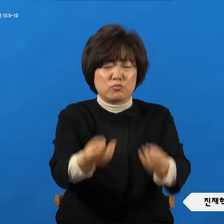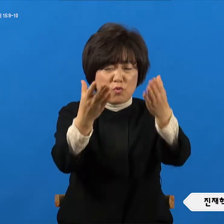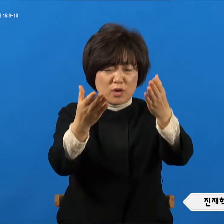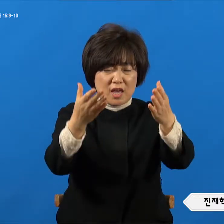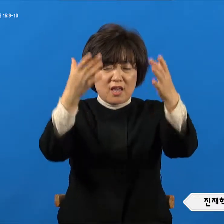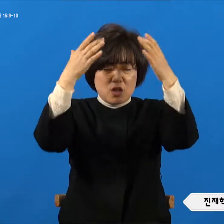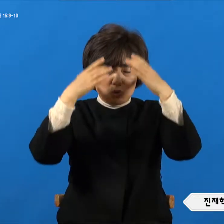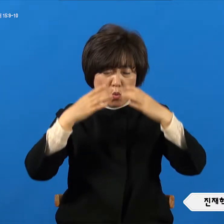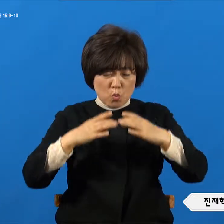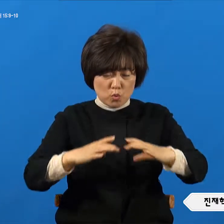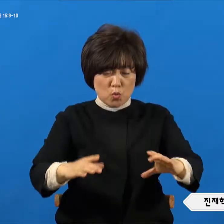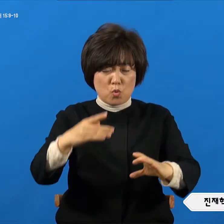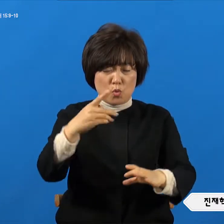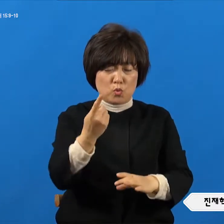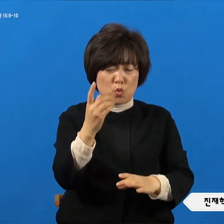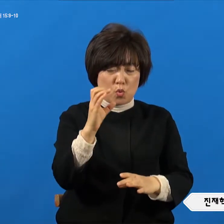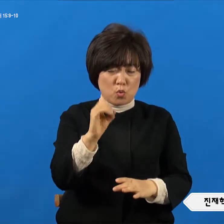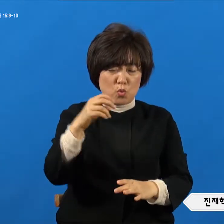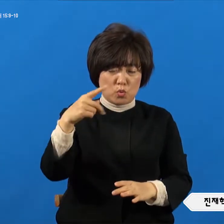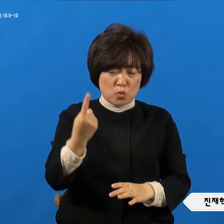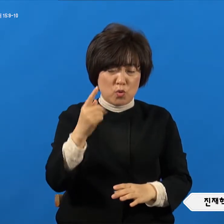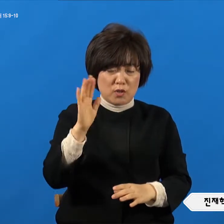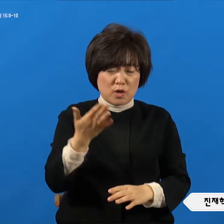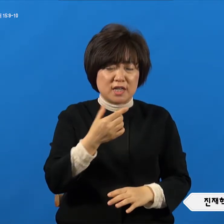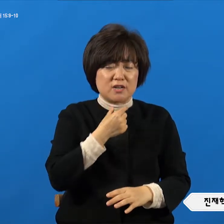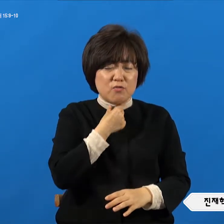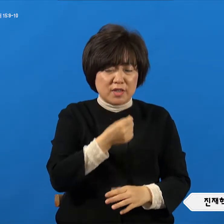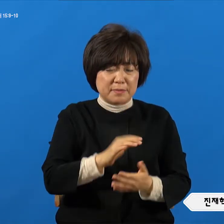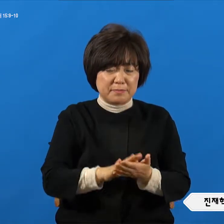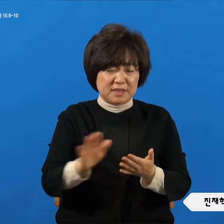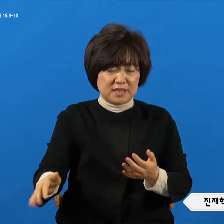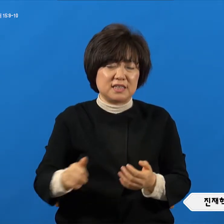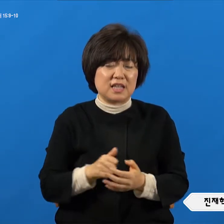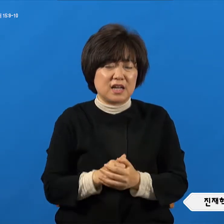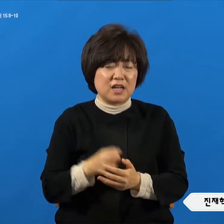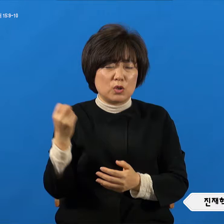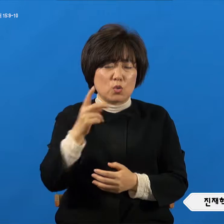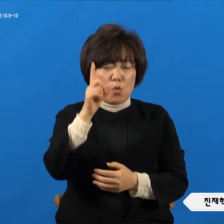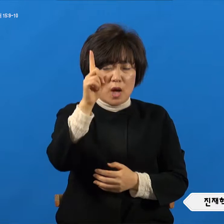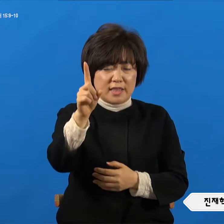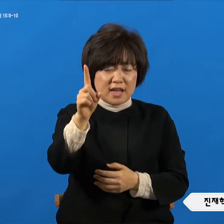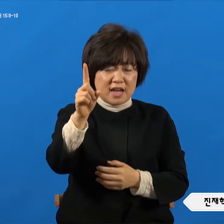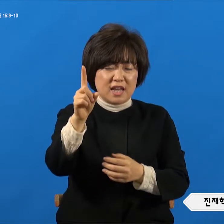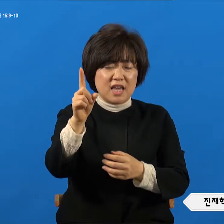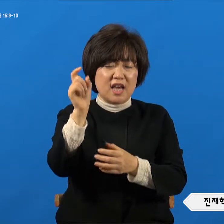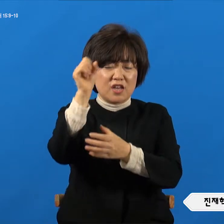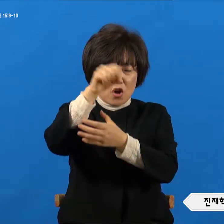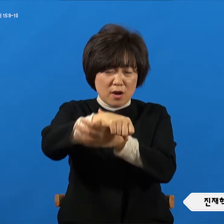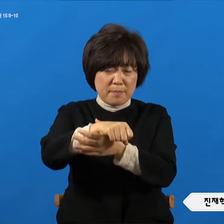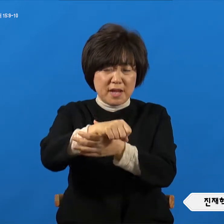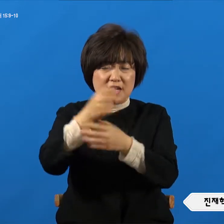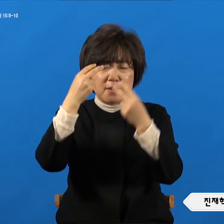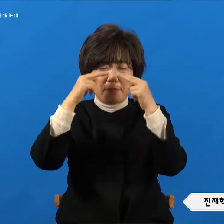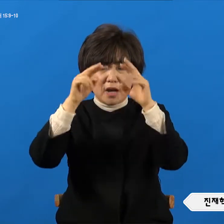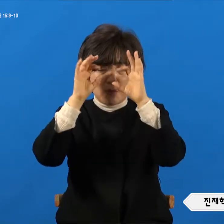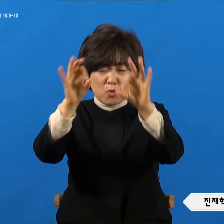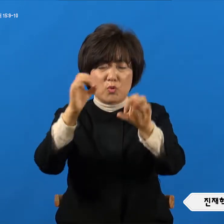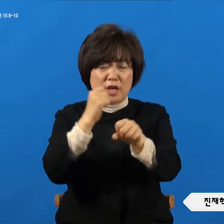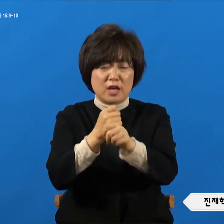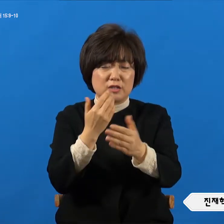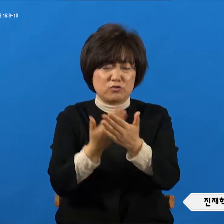원하는 새로운 시작을 시도합니다. 또 하나의 열매를 바라보게